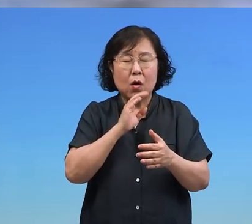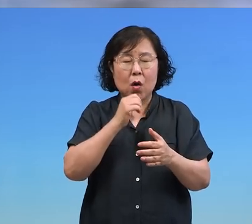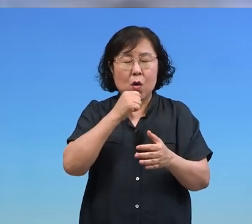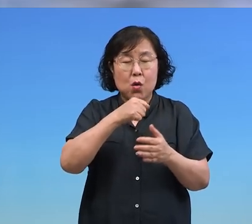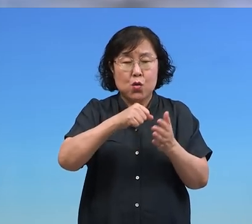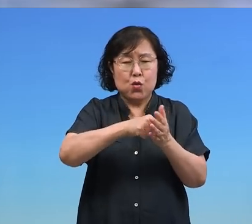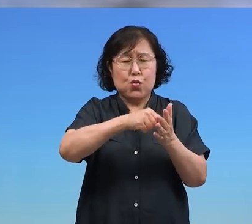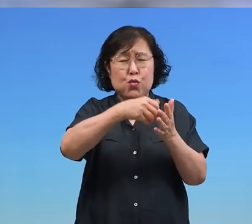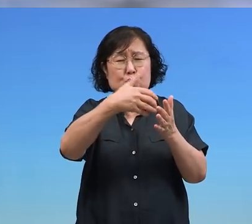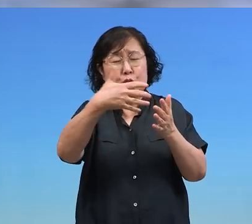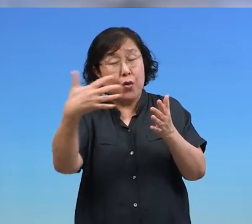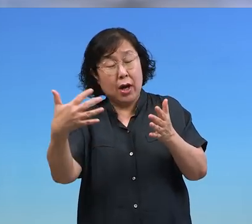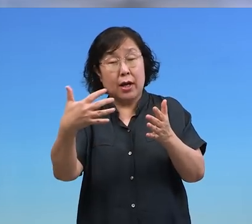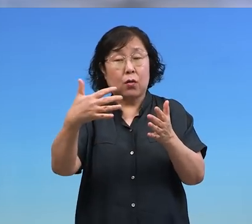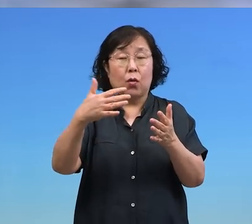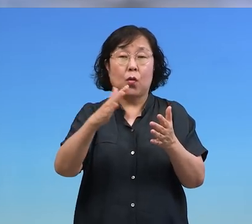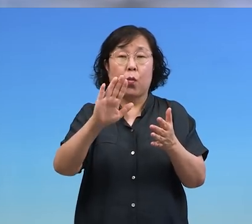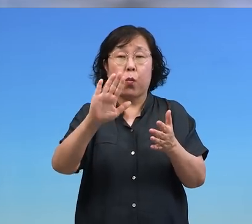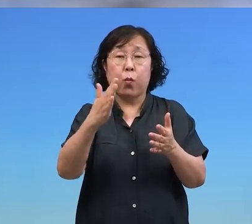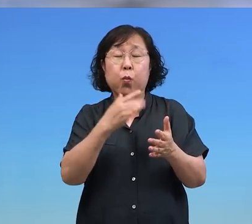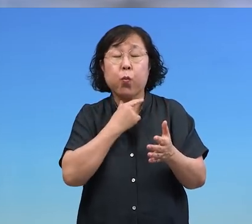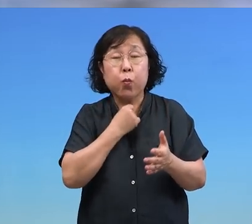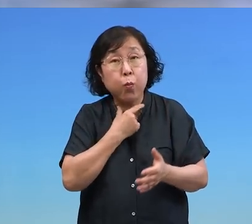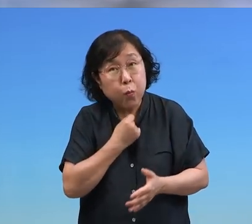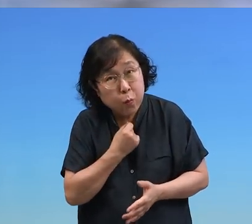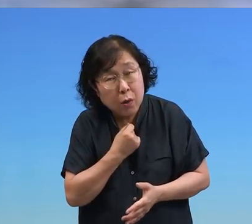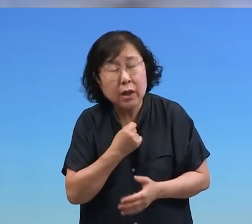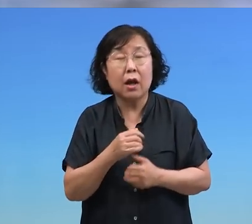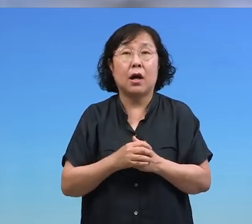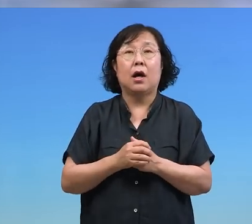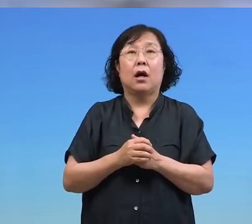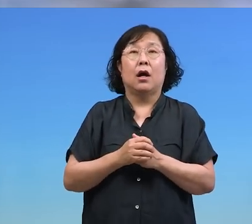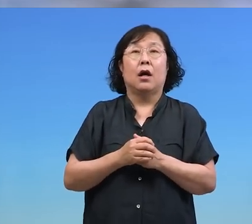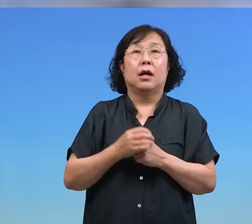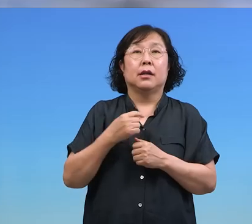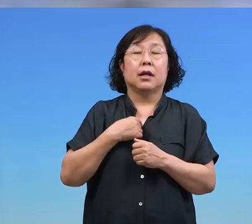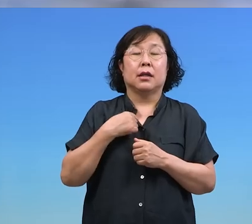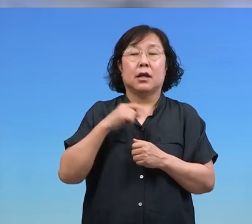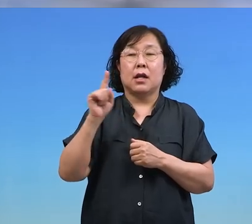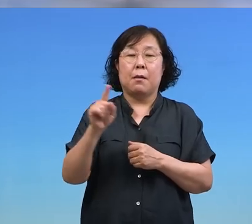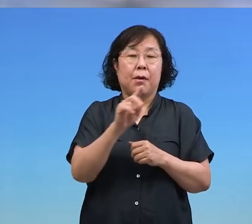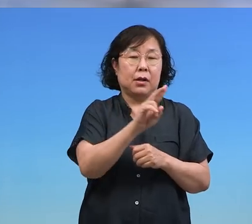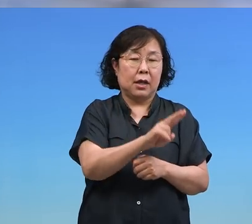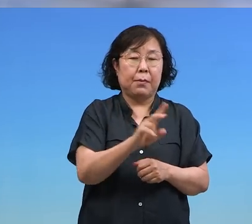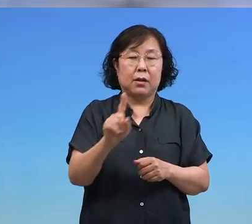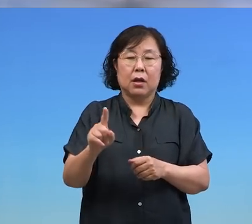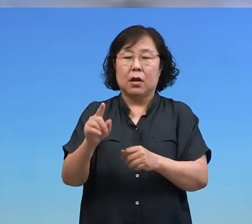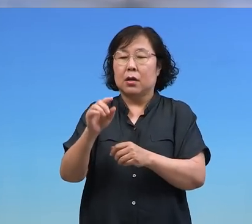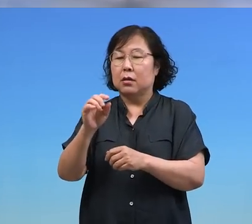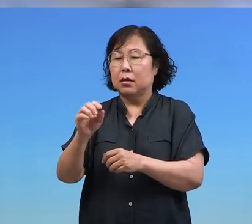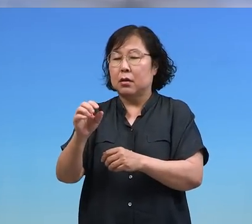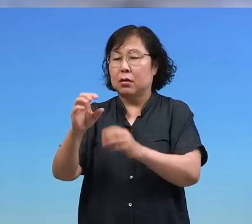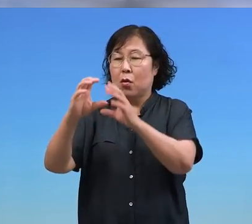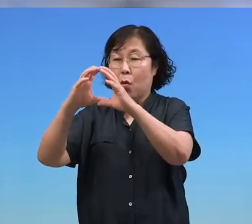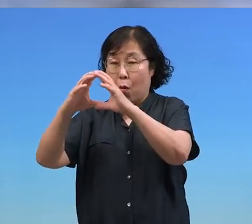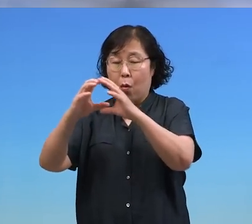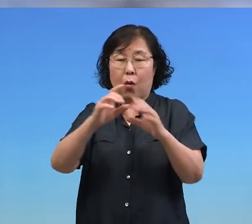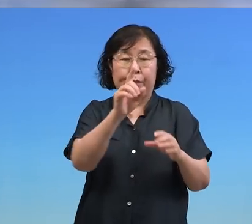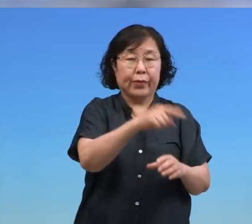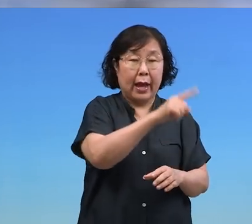뜨고 싶은 사람 1번 아닌 사람 2번 이런 식으로 해서 단추를 누르라 그런 것 같아요 그랬더니